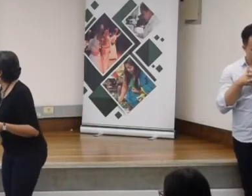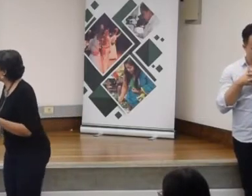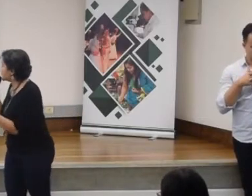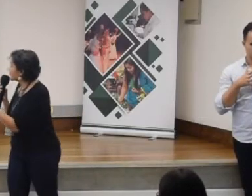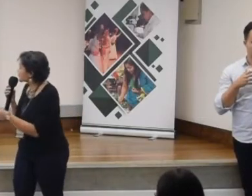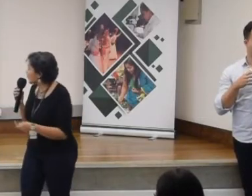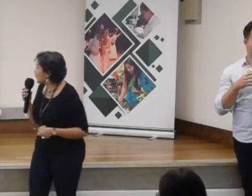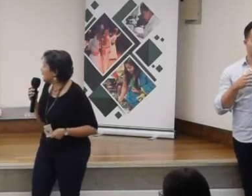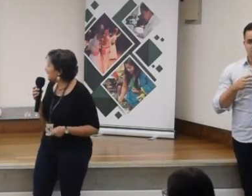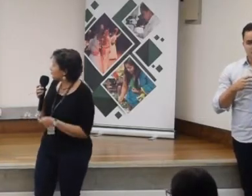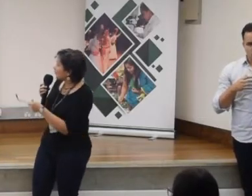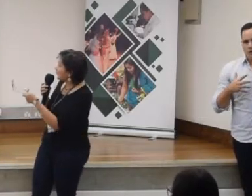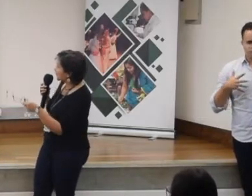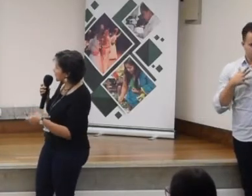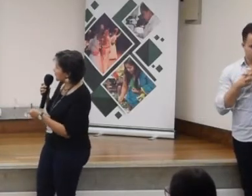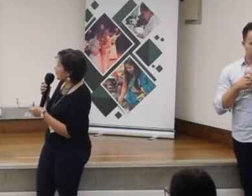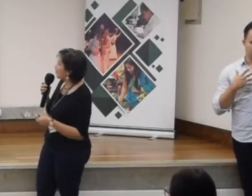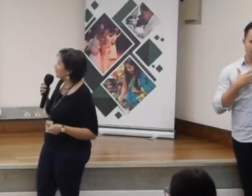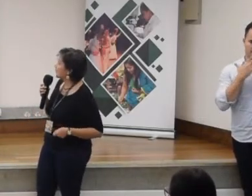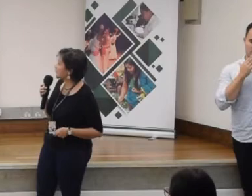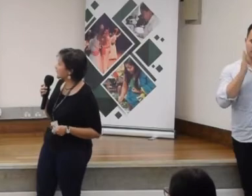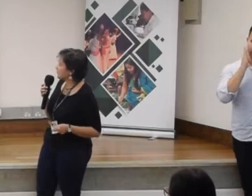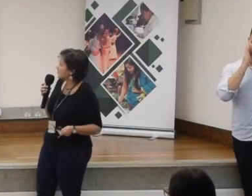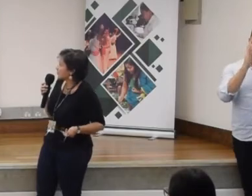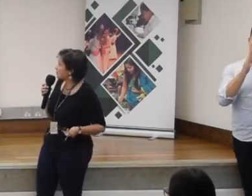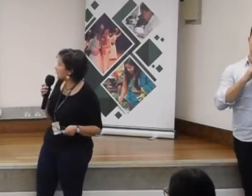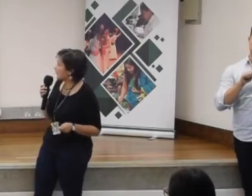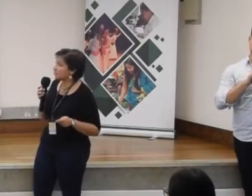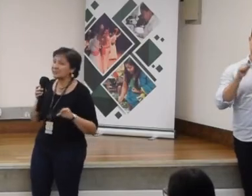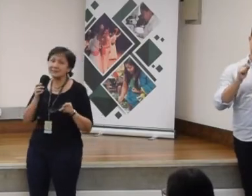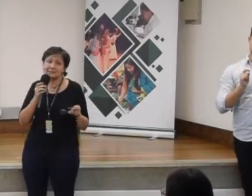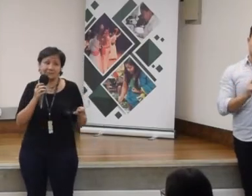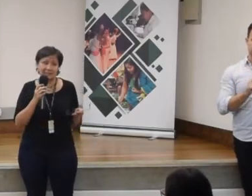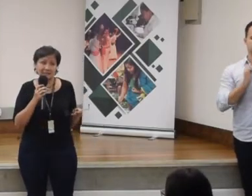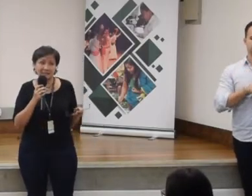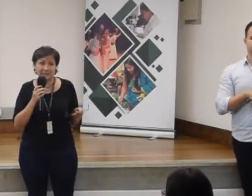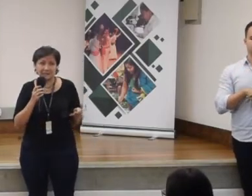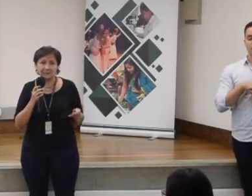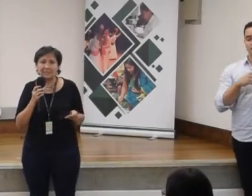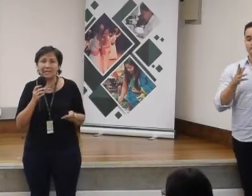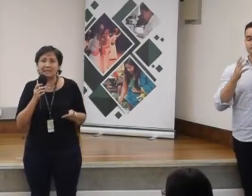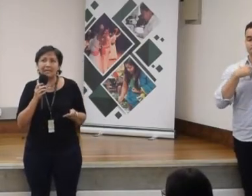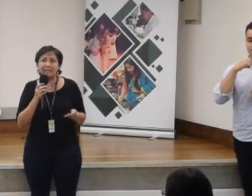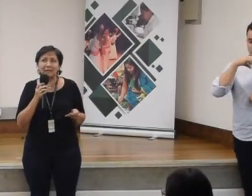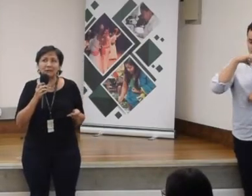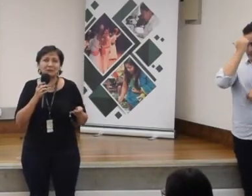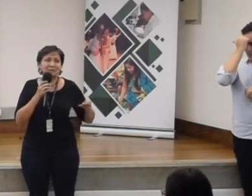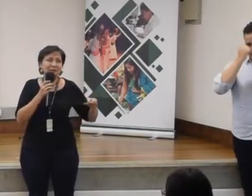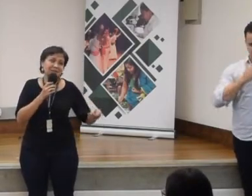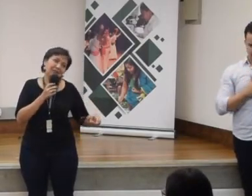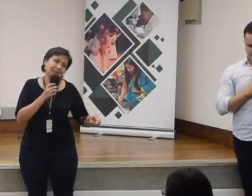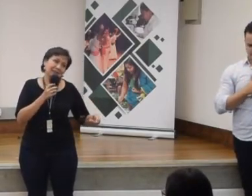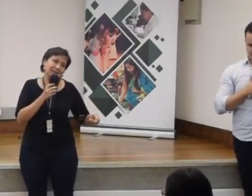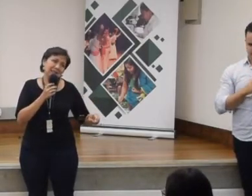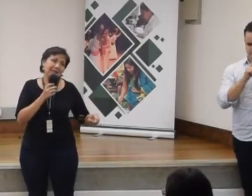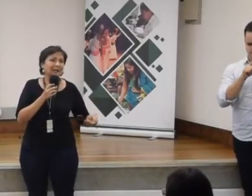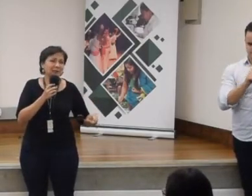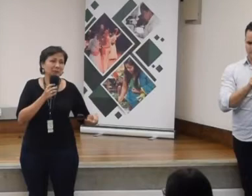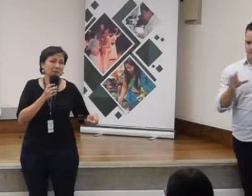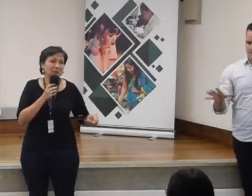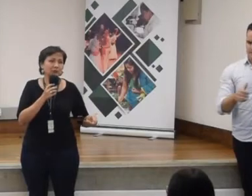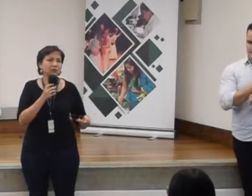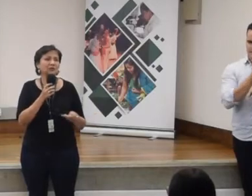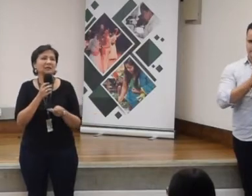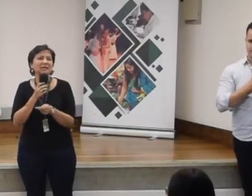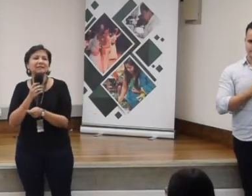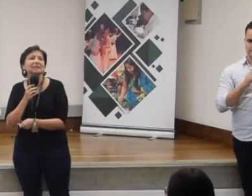Entonces, hicimos todo el proceso de configuración. Nosotros hablamos de 3 tareas grandes. Nuestra meta inicia el